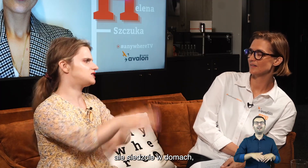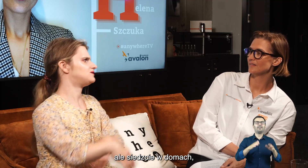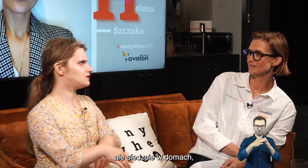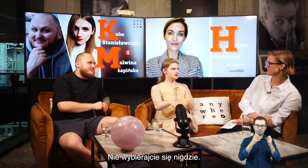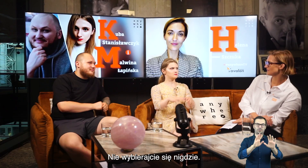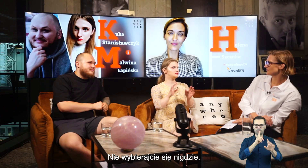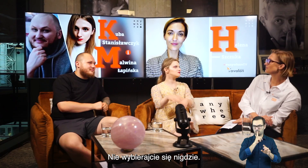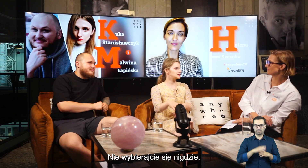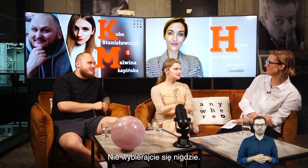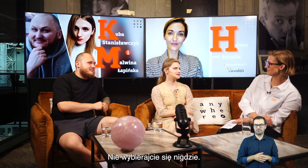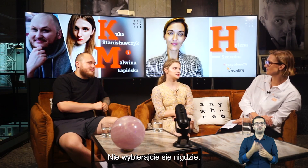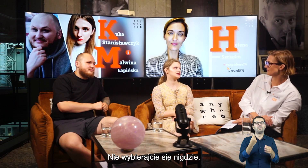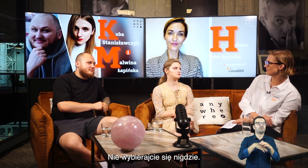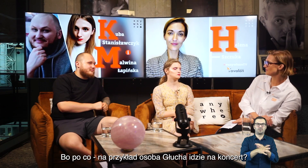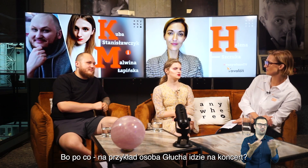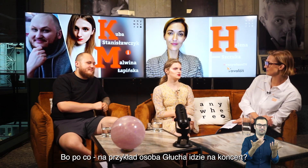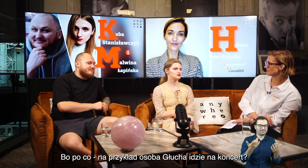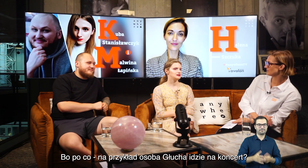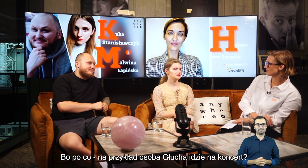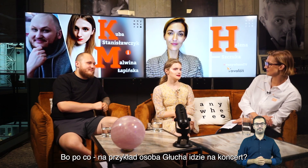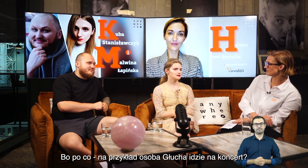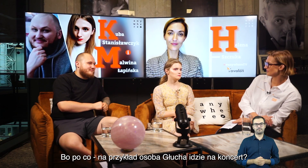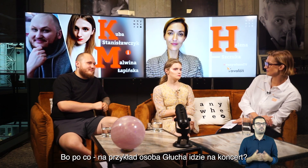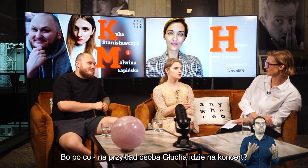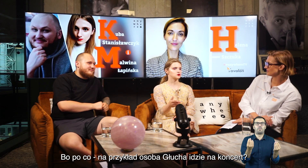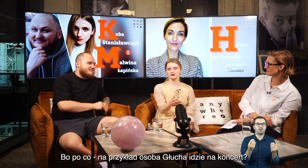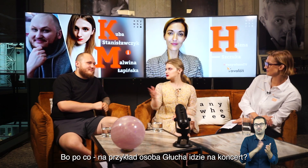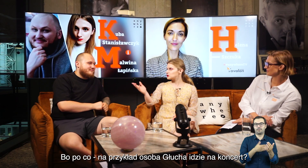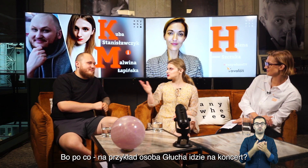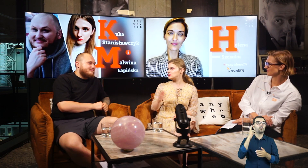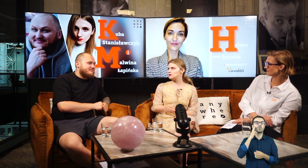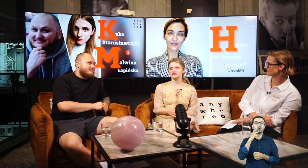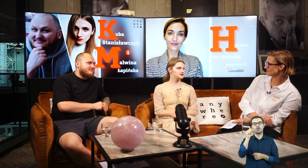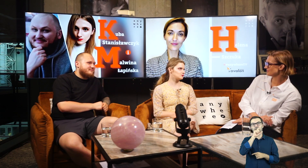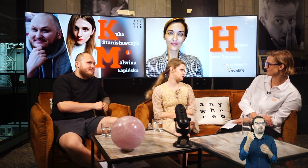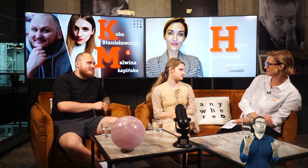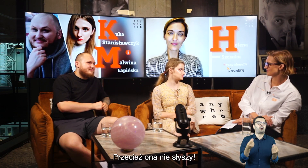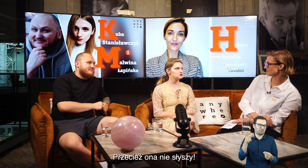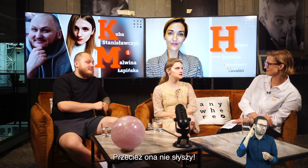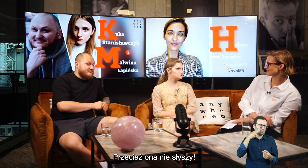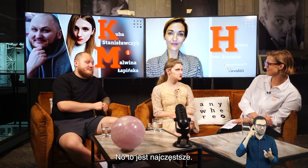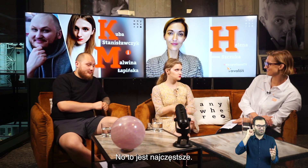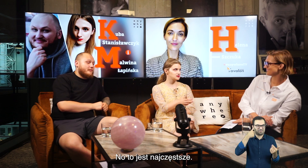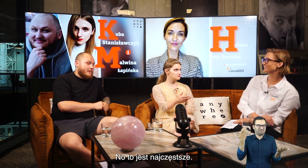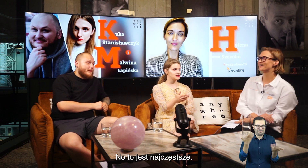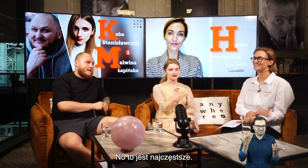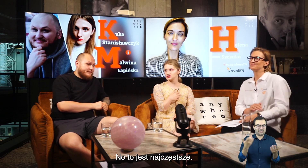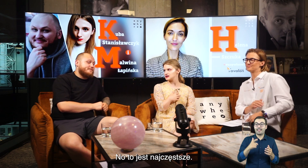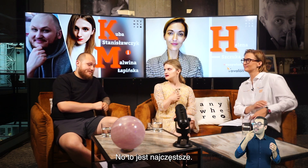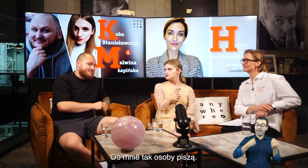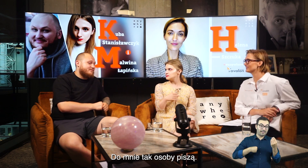ale siedźcie w domach, jakby nie wychylajcie się, bo po co na przykład osoba głucha idzie na koncert? Przecież ona nie słyszy. No to jest